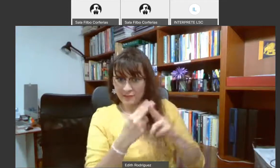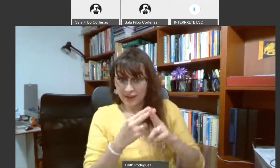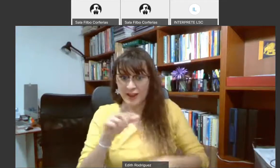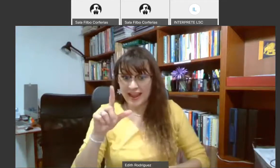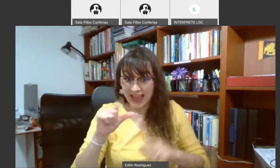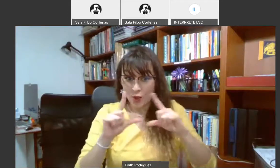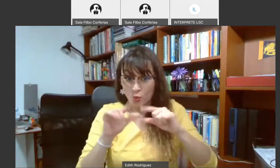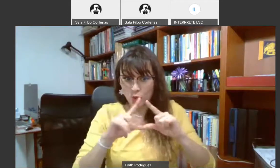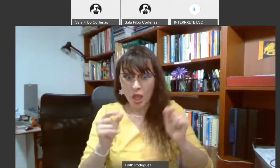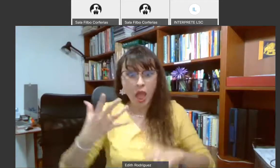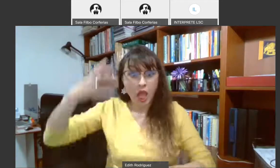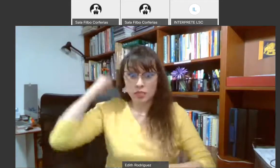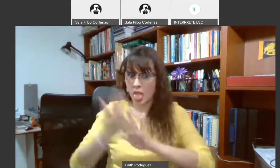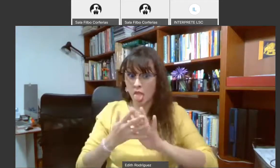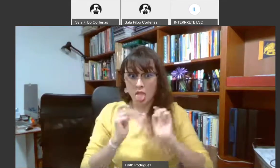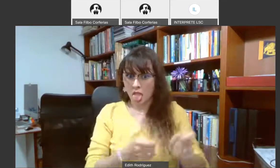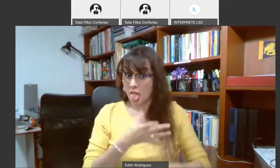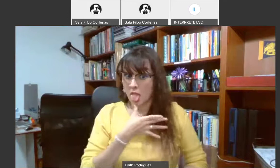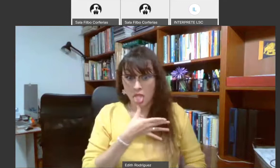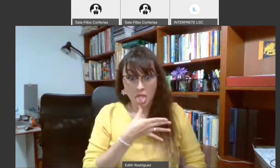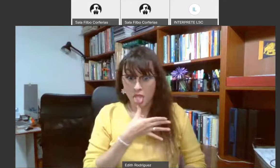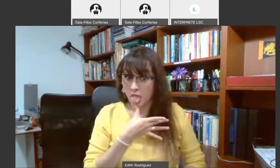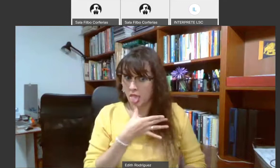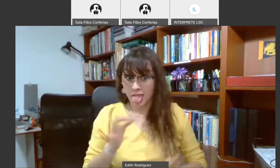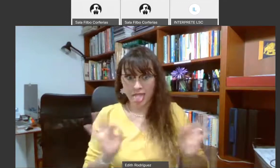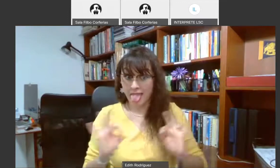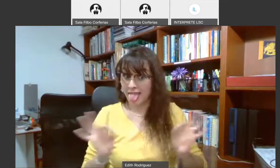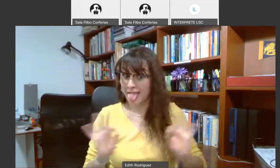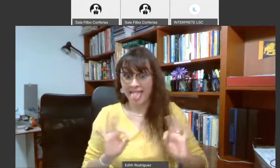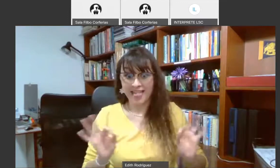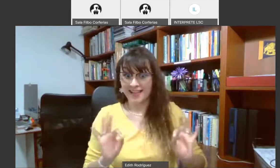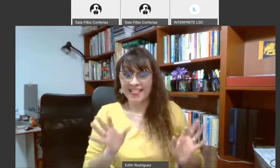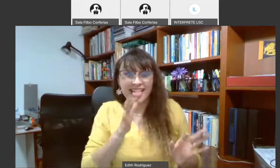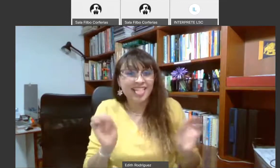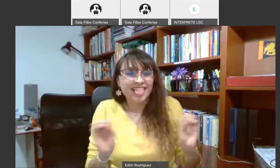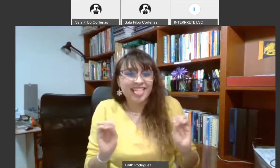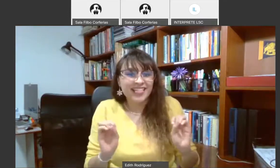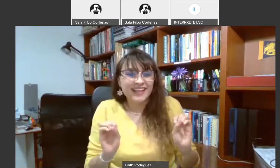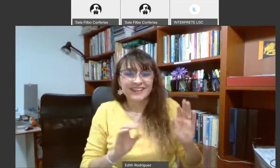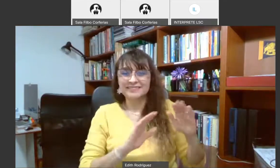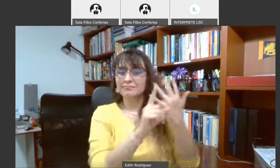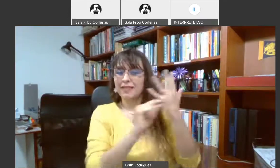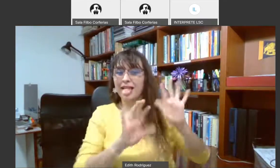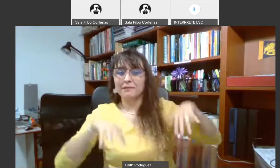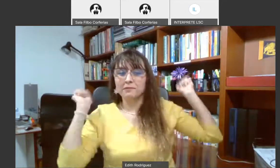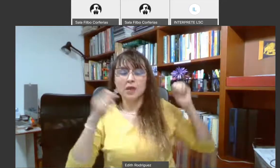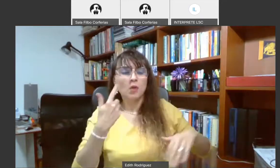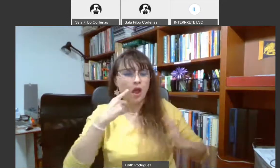si tenemos le cuento de la luna en los almendros. Anteriormente no tenía seña este cuento.